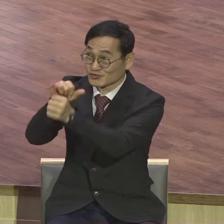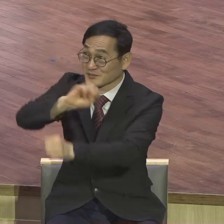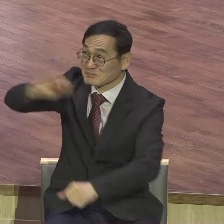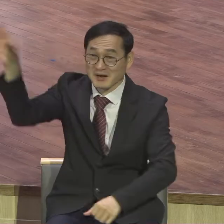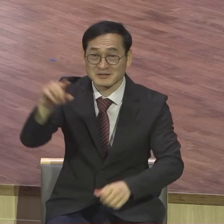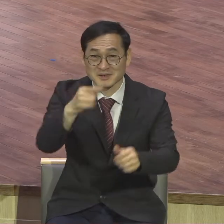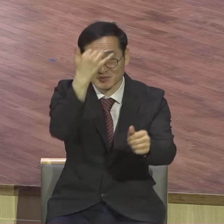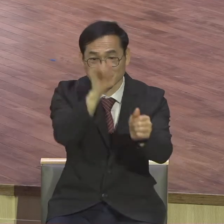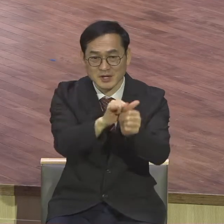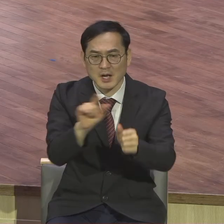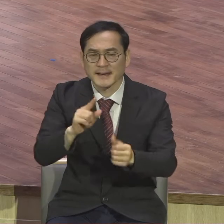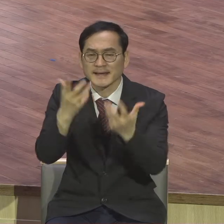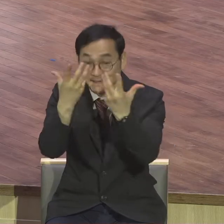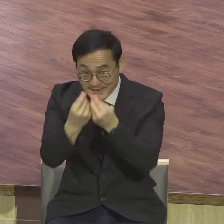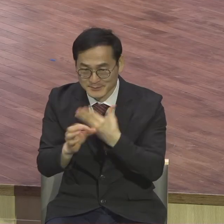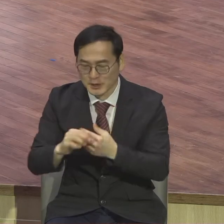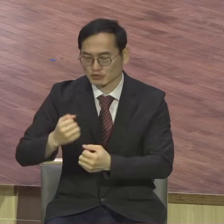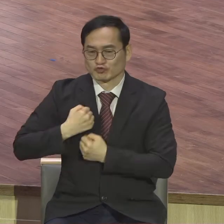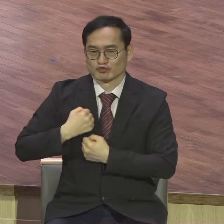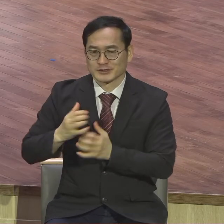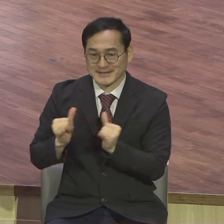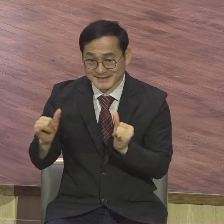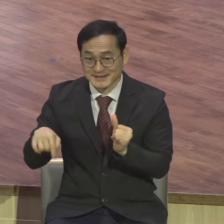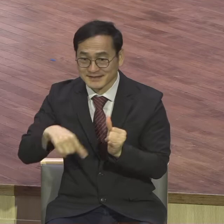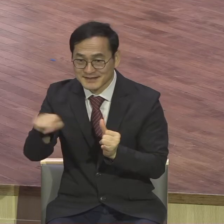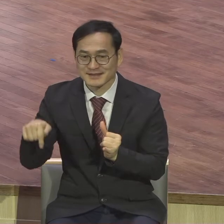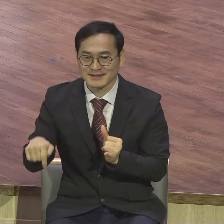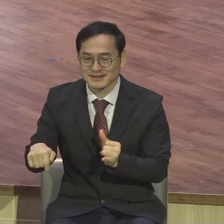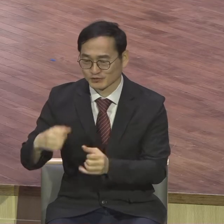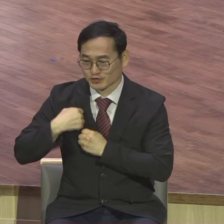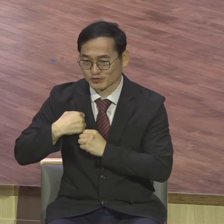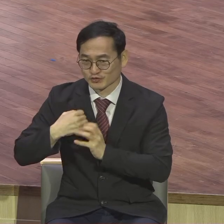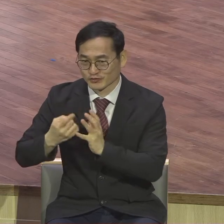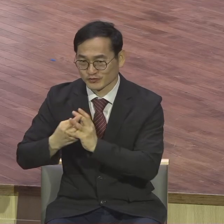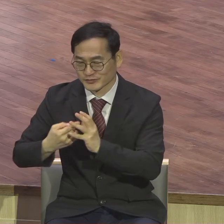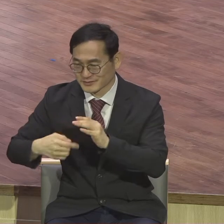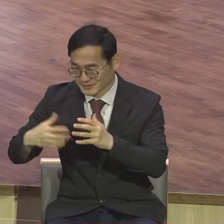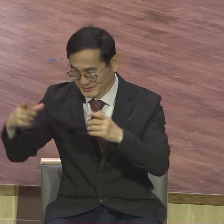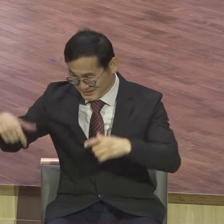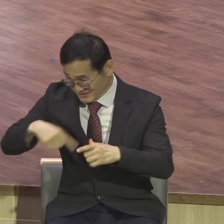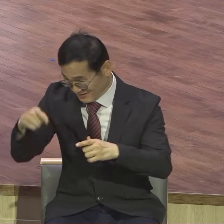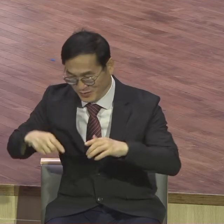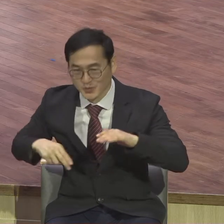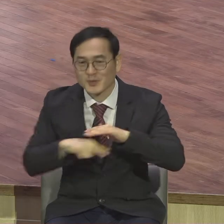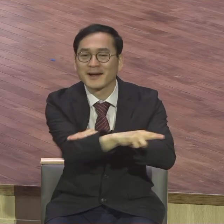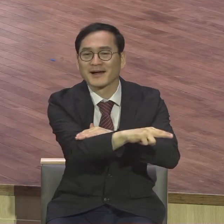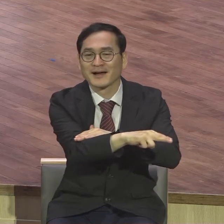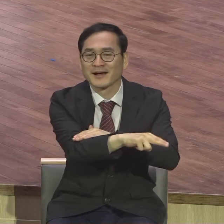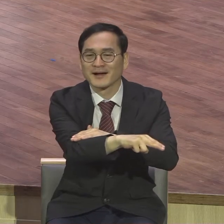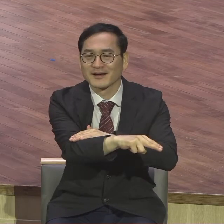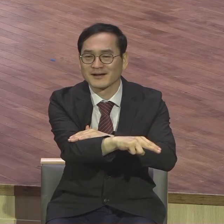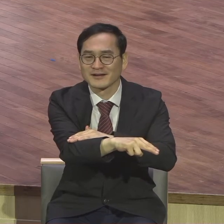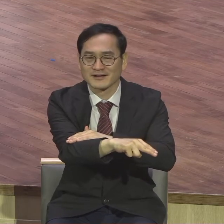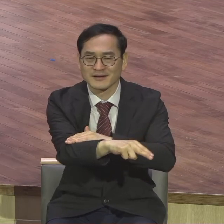마치 군인이 뭐요 근무지를 이탈하거나 탈영했을 때 쓰는 단어와 똑같은 거예요. 설령했다.